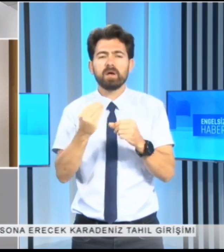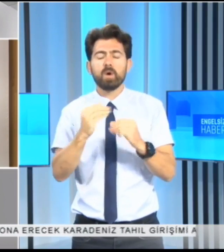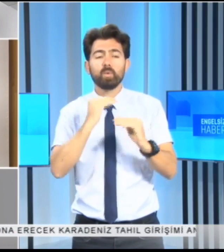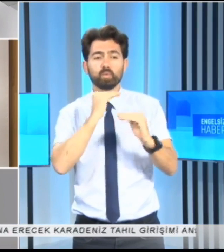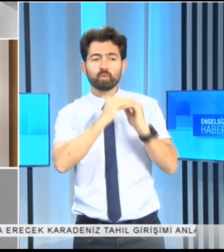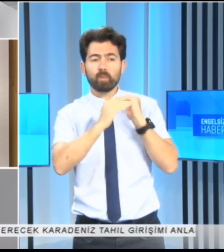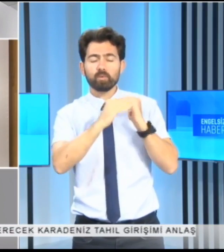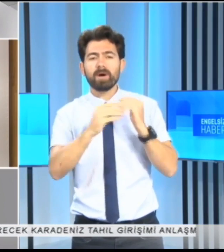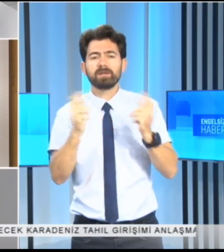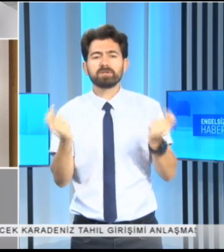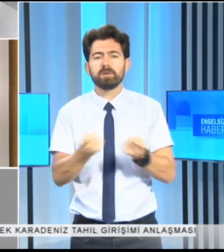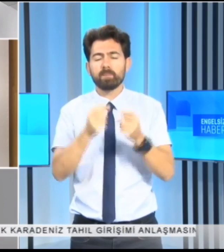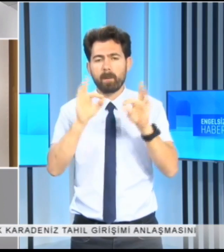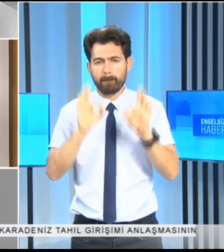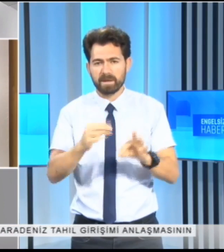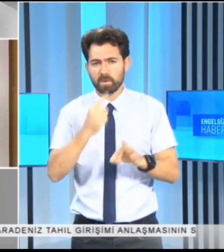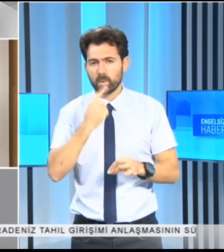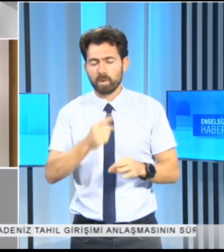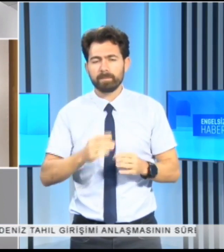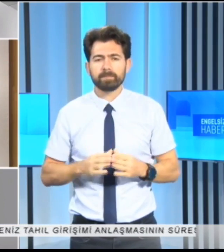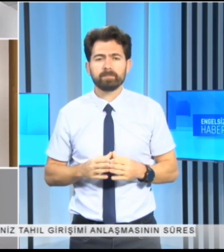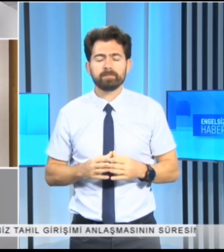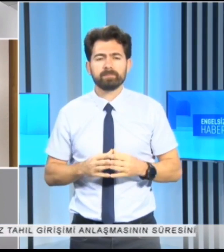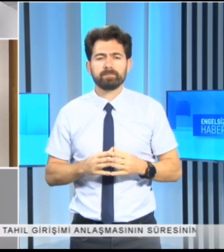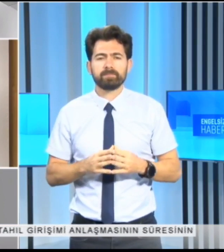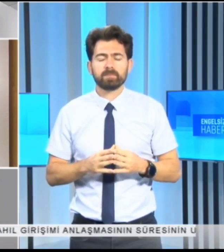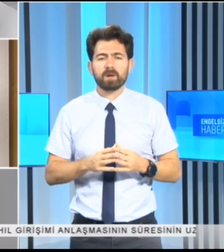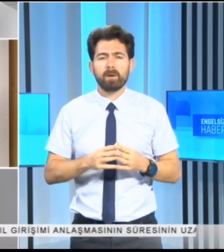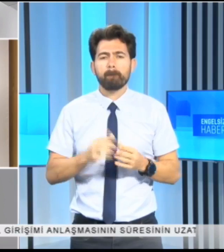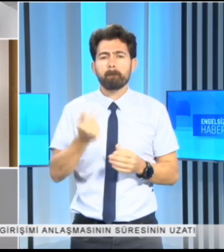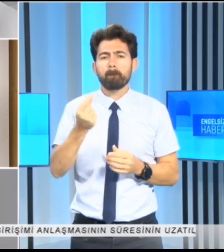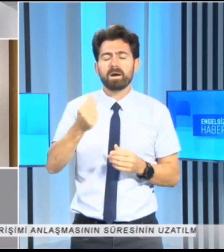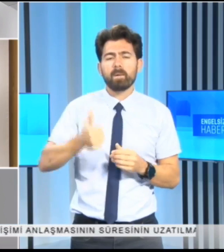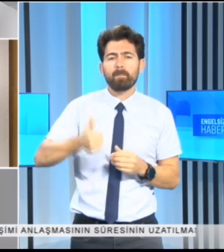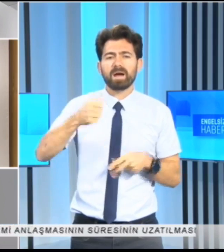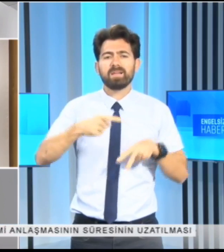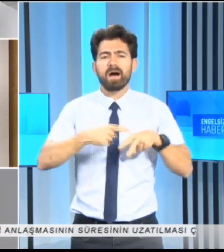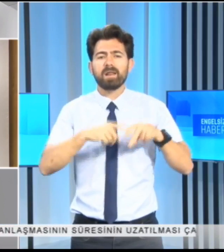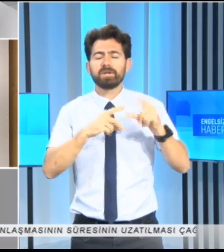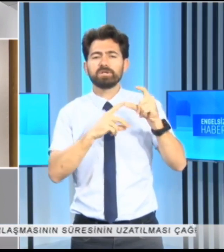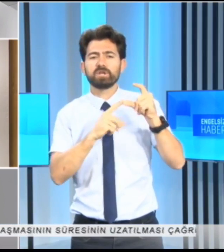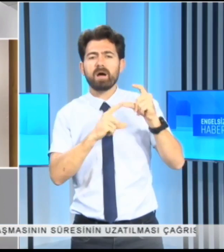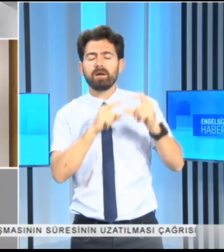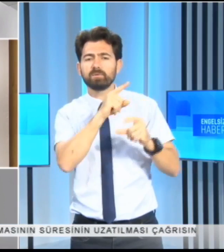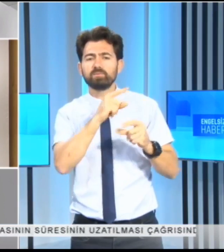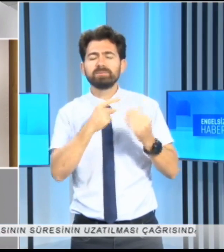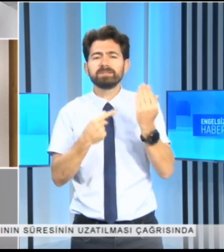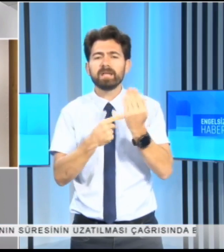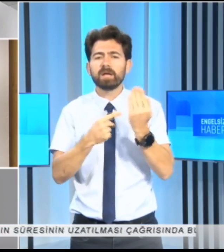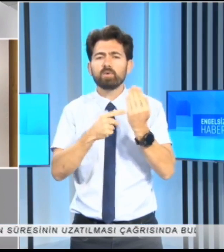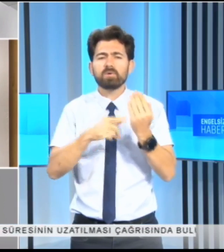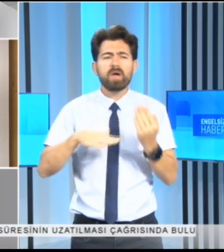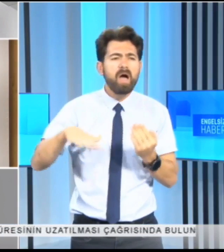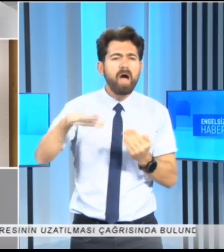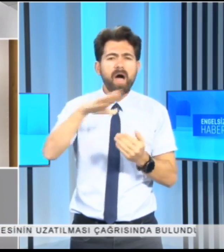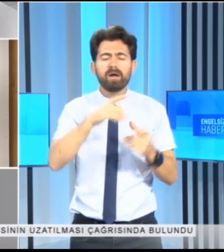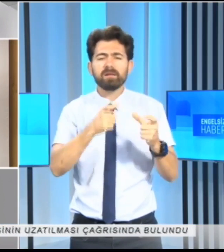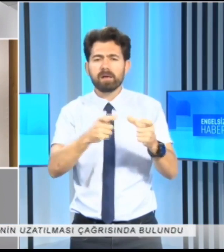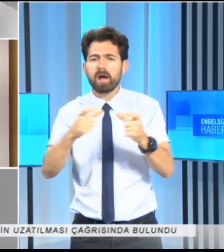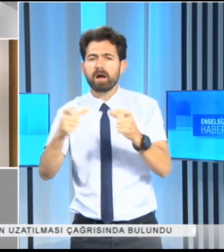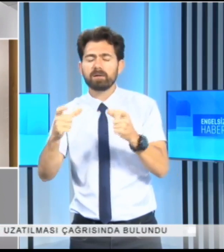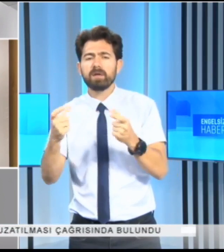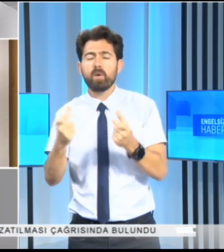kazandırılacağını da kaydetti Maliye Bakanı Alişan Şan da teknolojinin tüm alanlarda